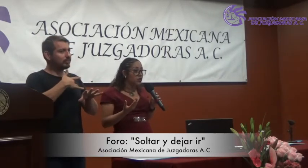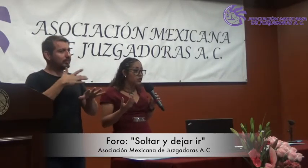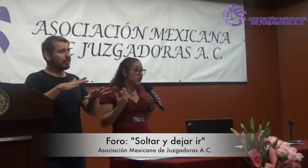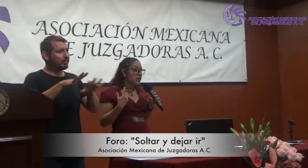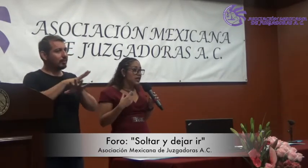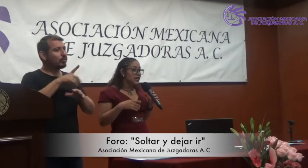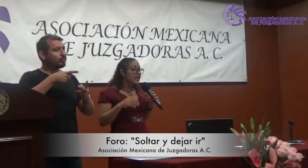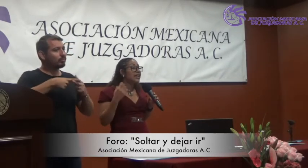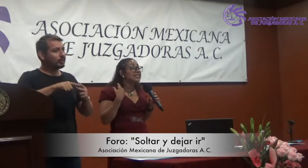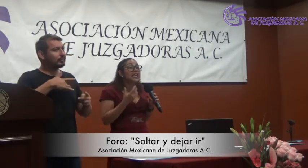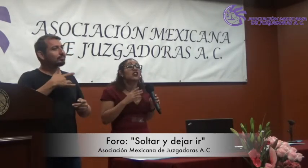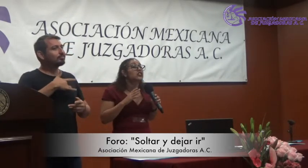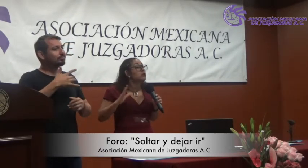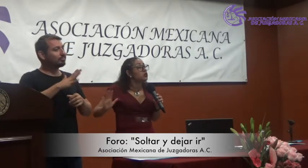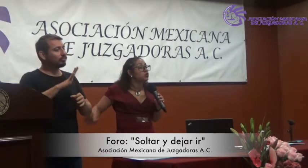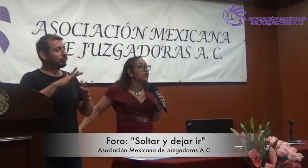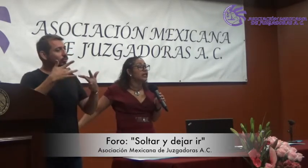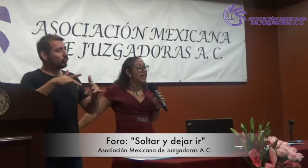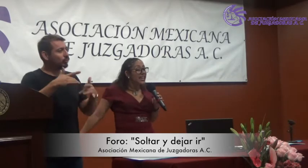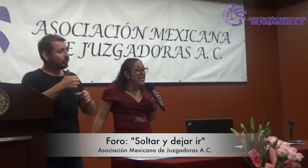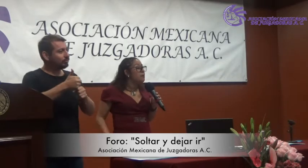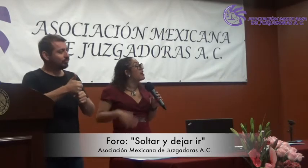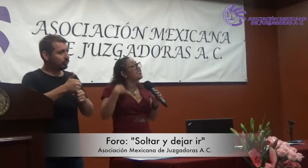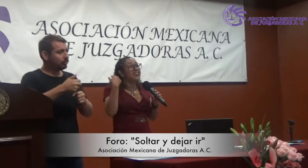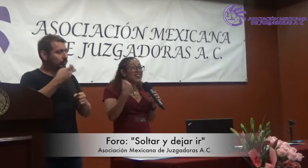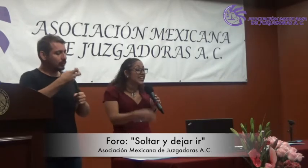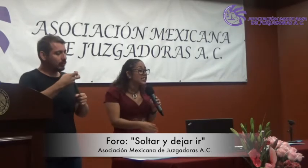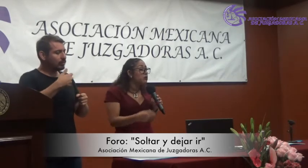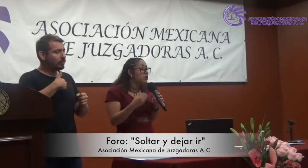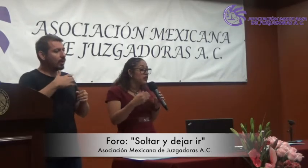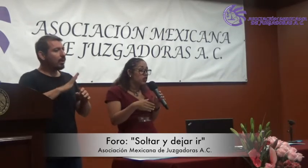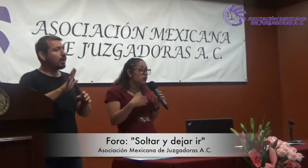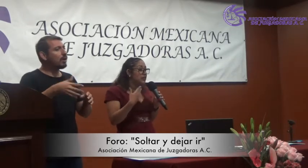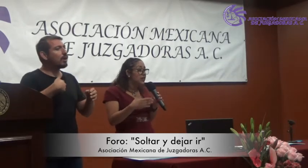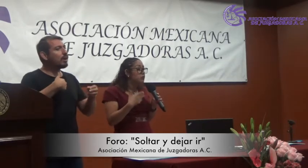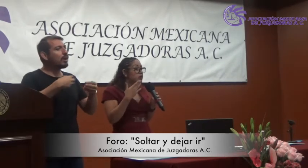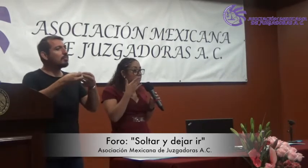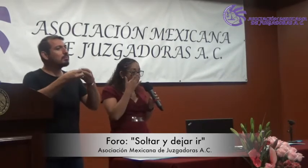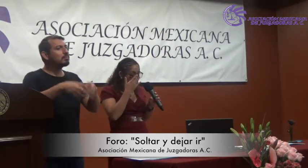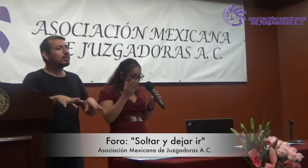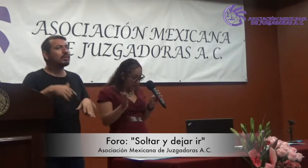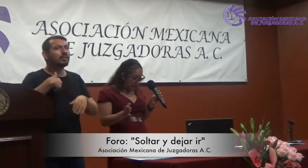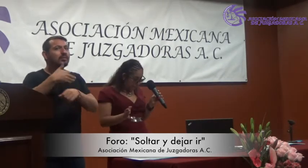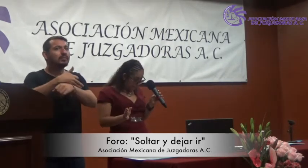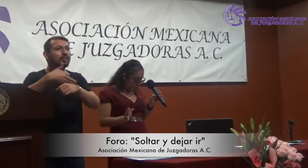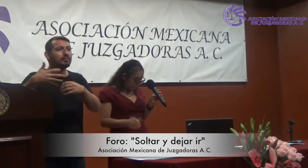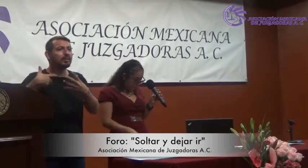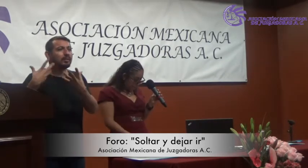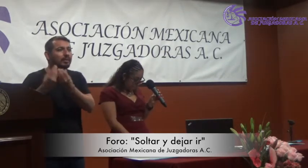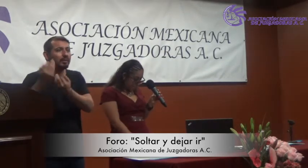vivir solos. Y hasta ahí nos damos cuenta de aquella pérdida y en ese momento comenzamos a valorar.